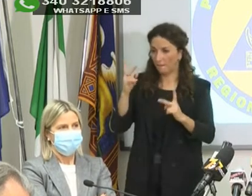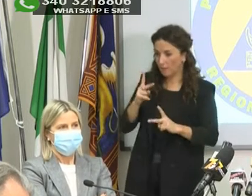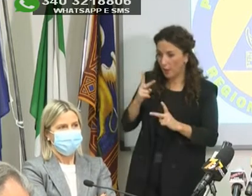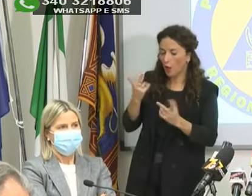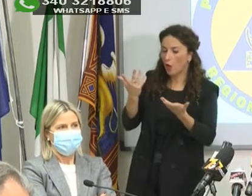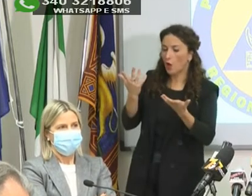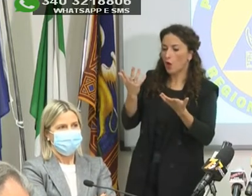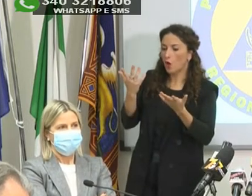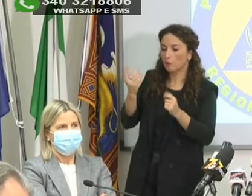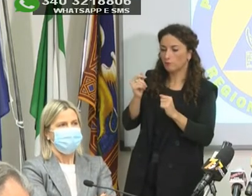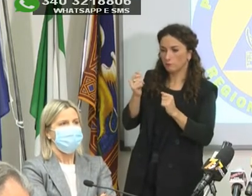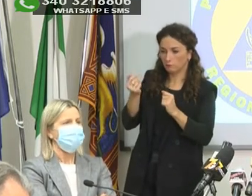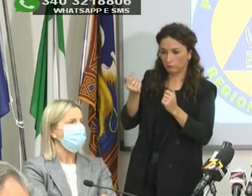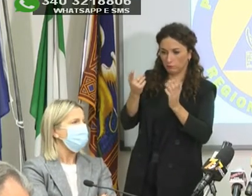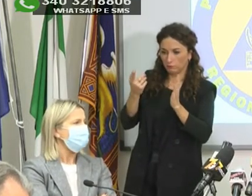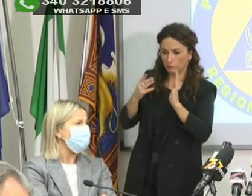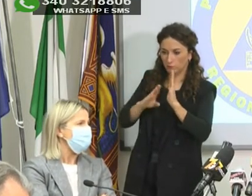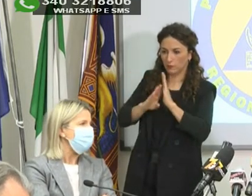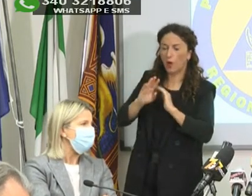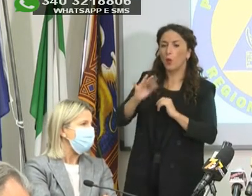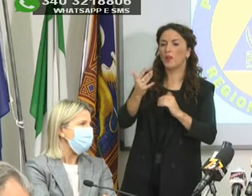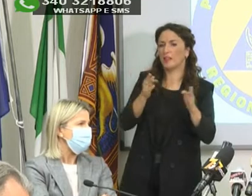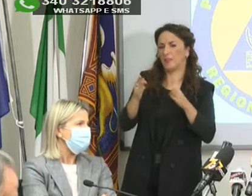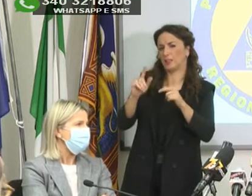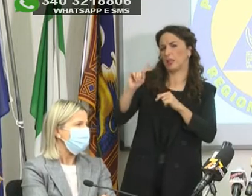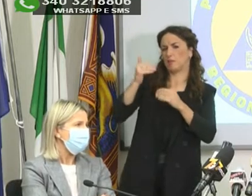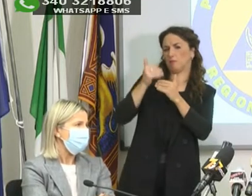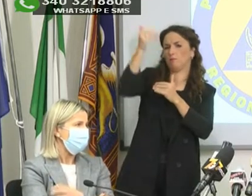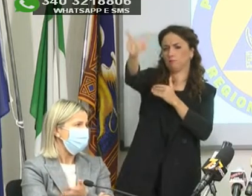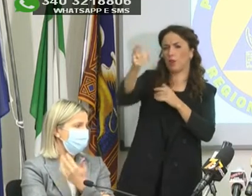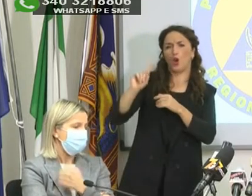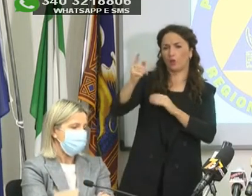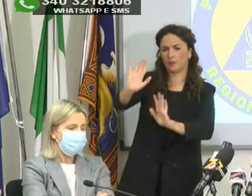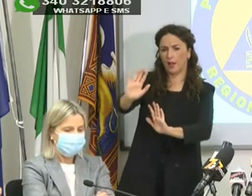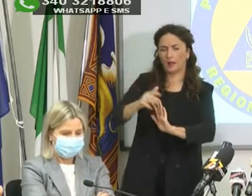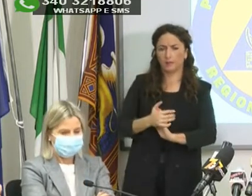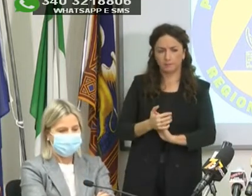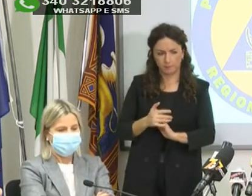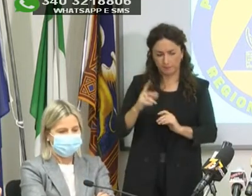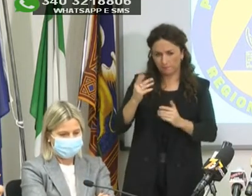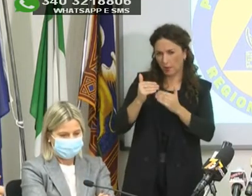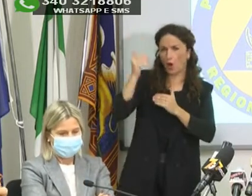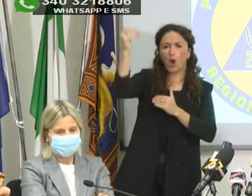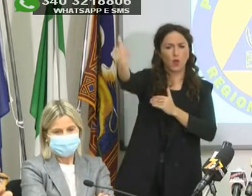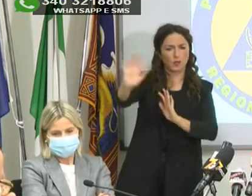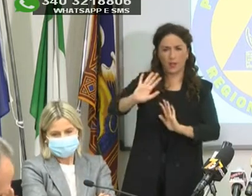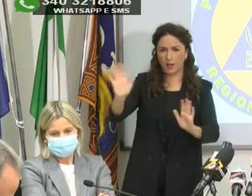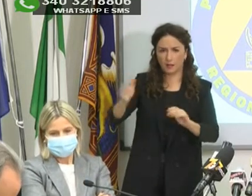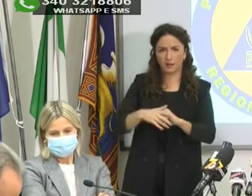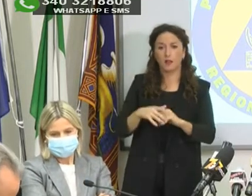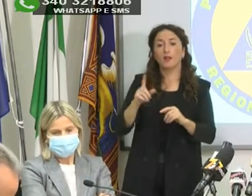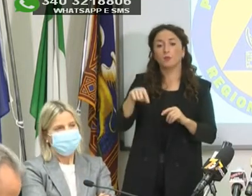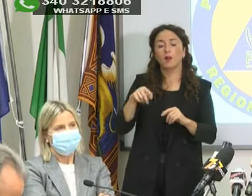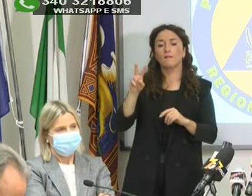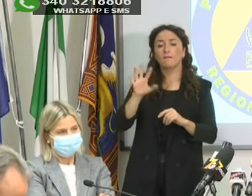dalla... dal crash, sì. Sì. Comunque siamo lontani e distanti anche da dire ai